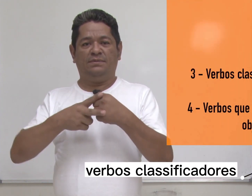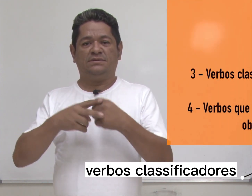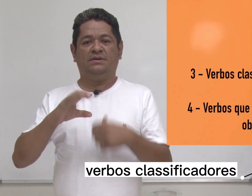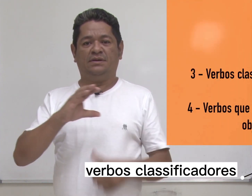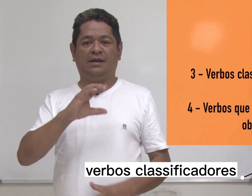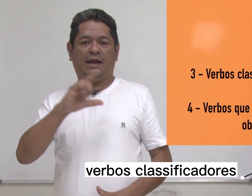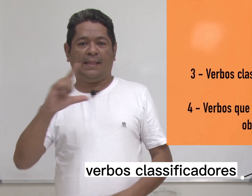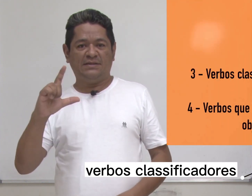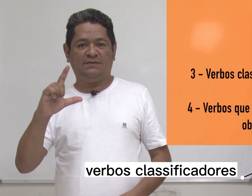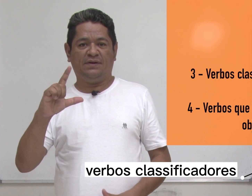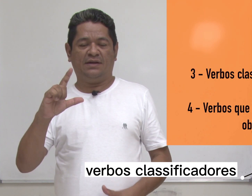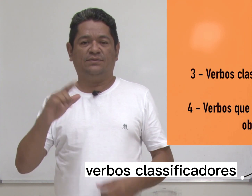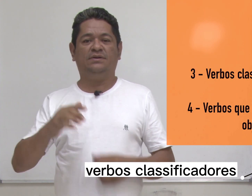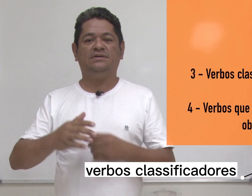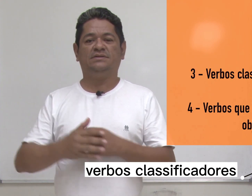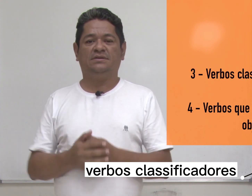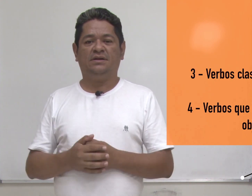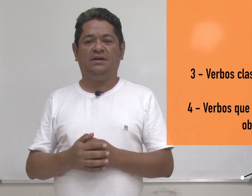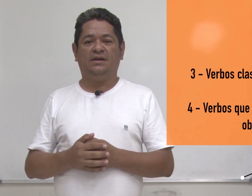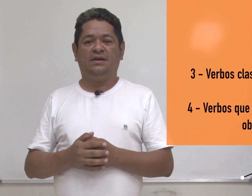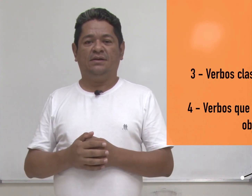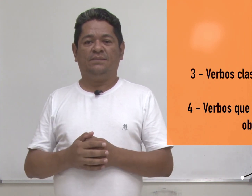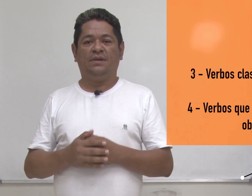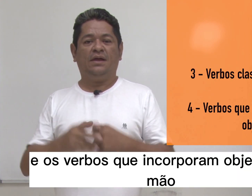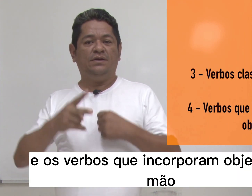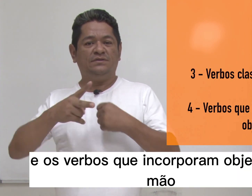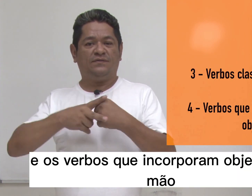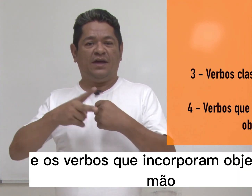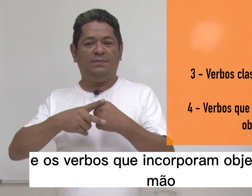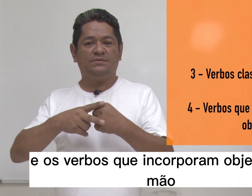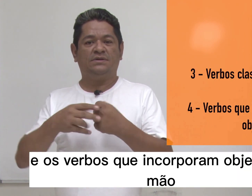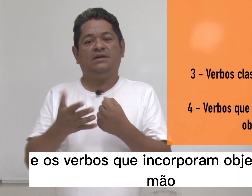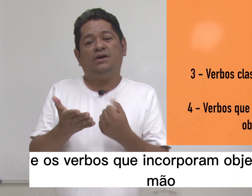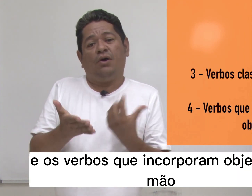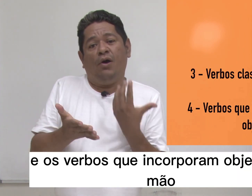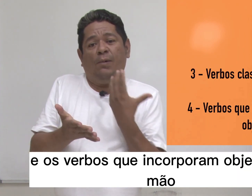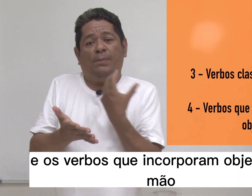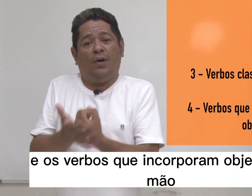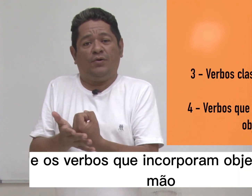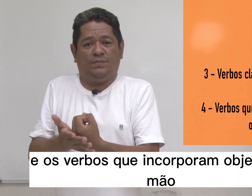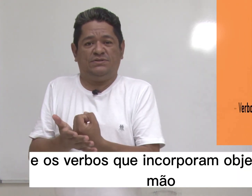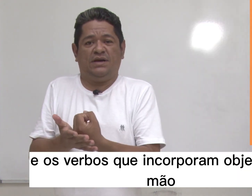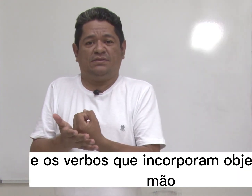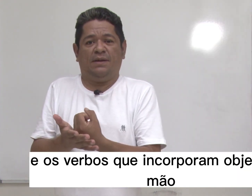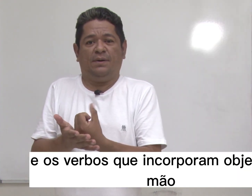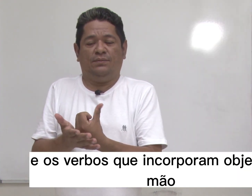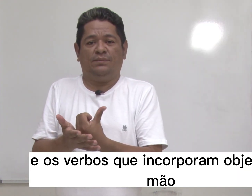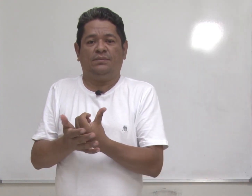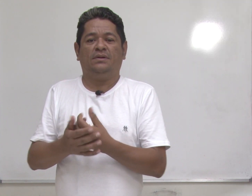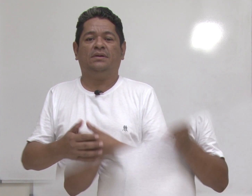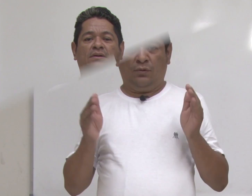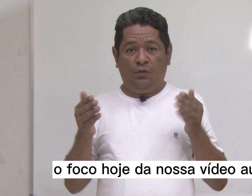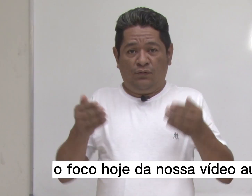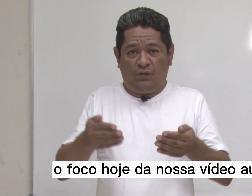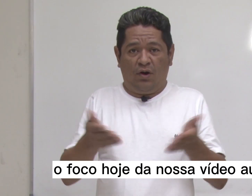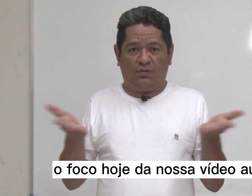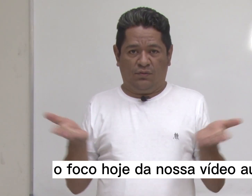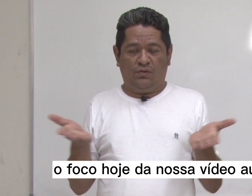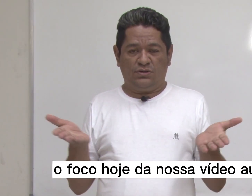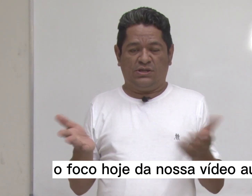verbos classificadores e os verbos que incorporam o objeto na mão. O foco hoje da